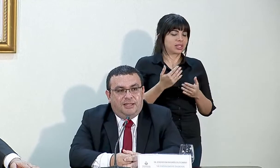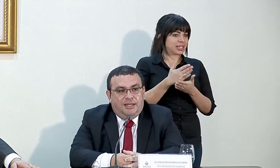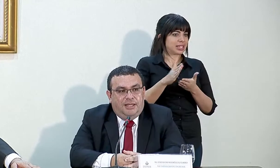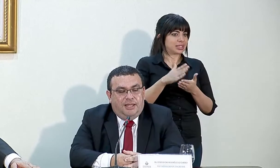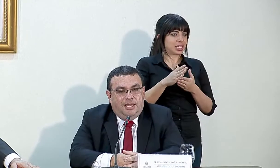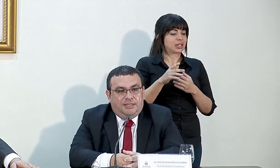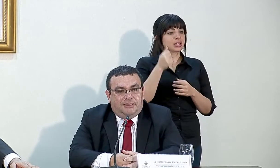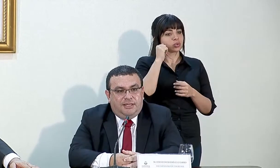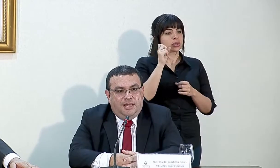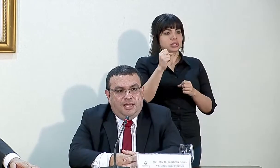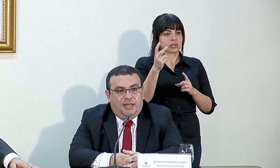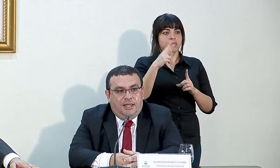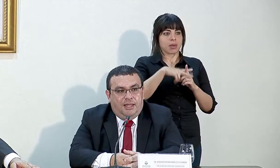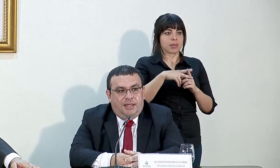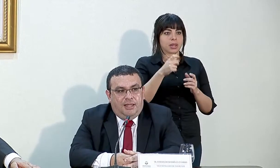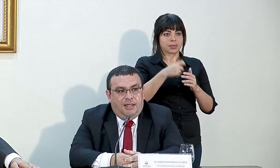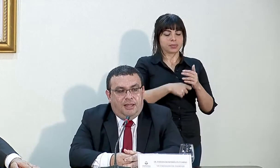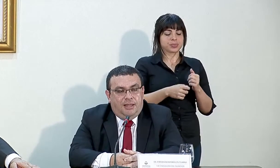exenta.